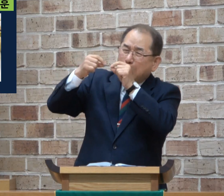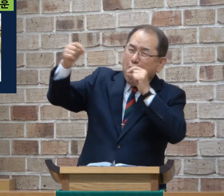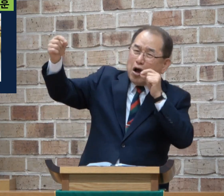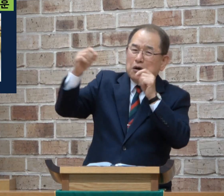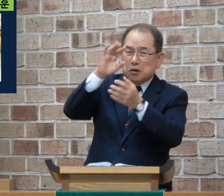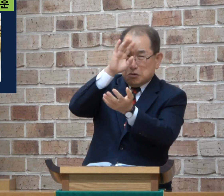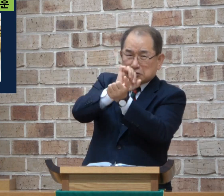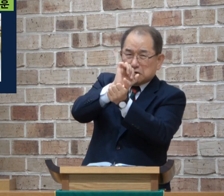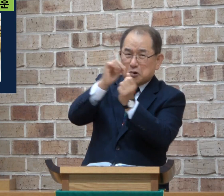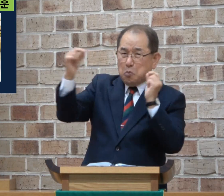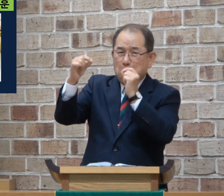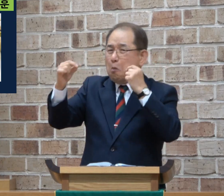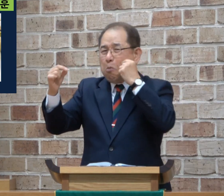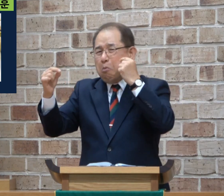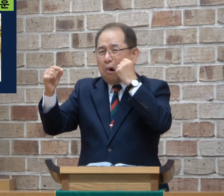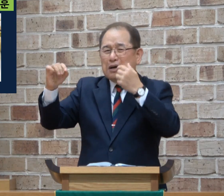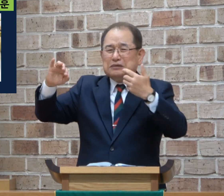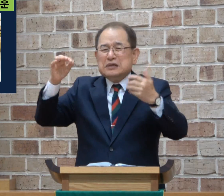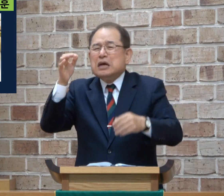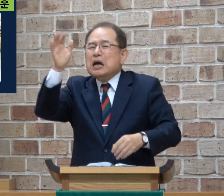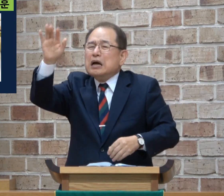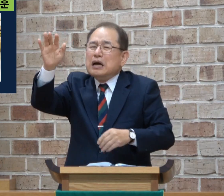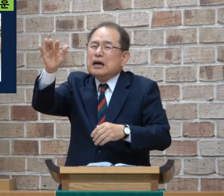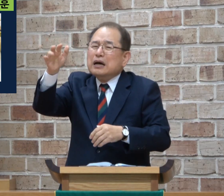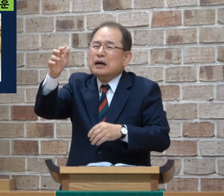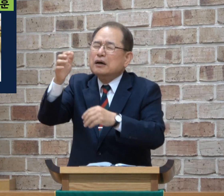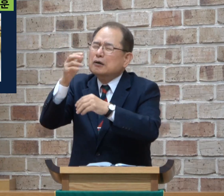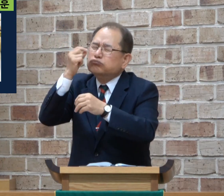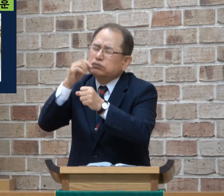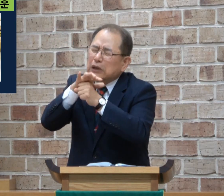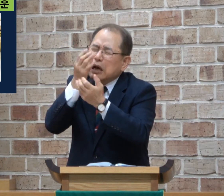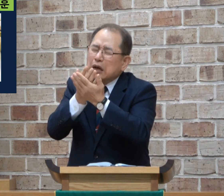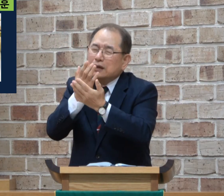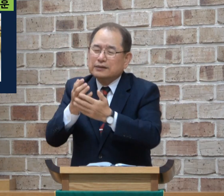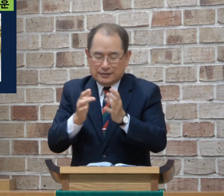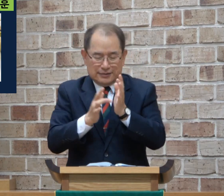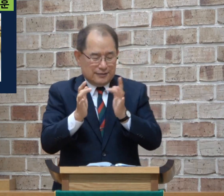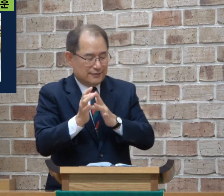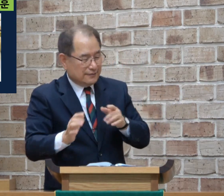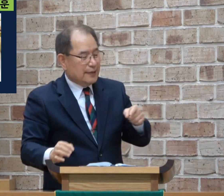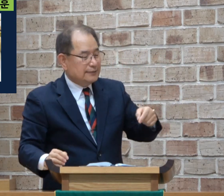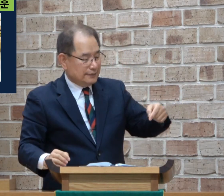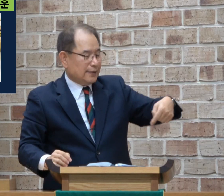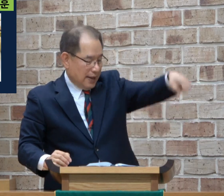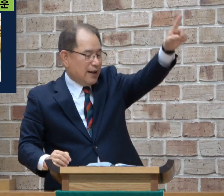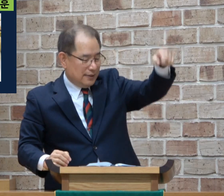나병 환자들이 멀리서 우리를 구원하라는 외침을 들으신 예수님께서